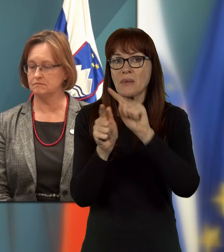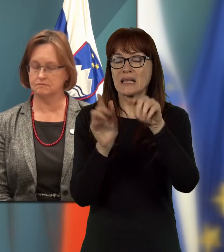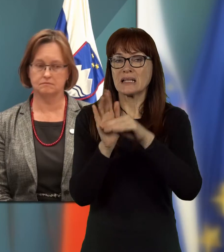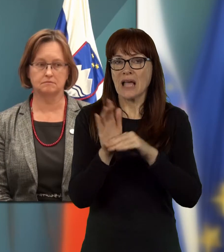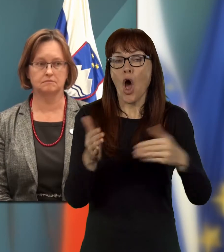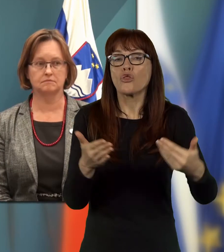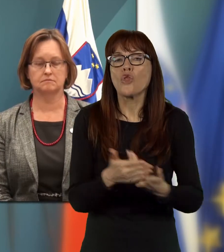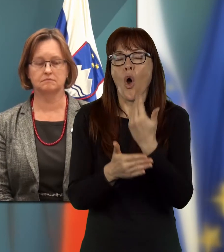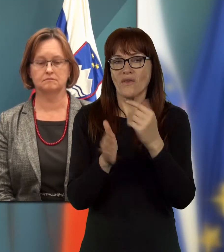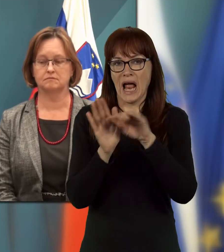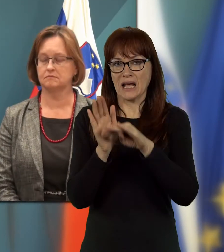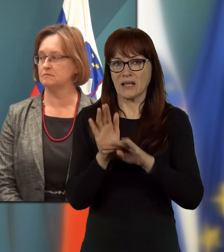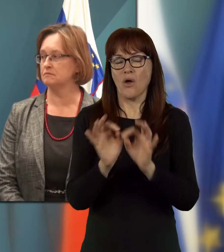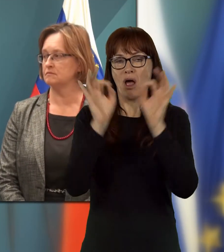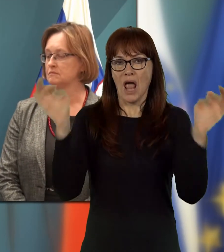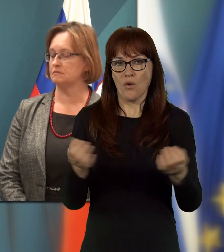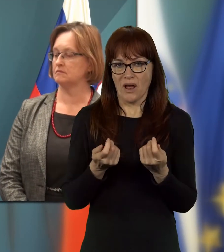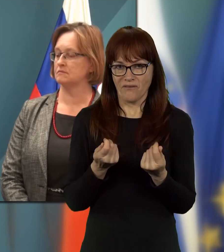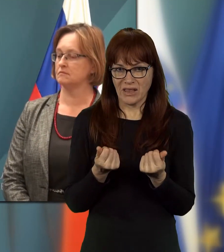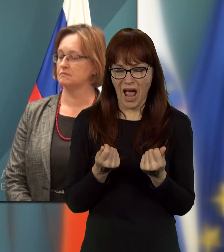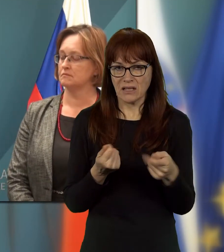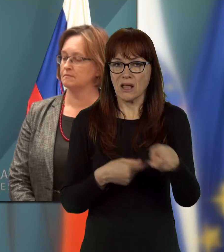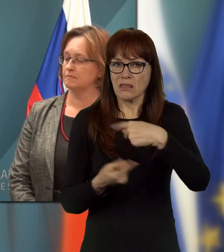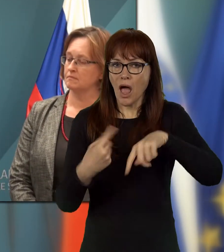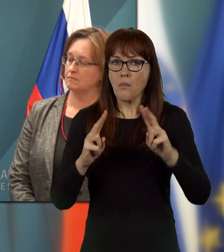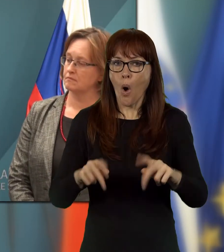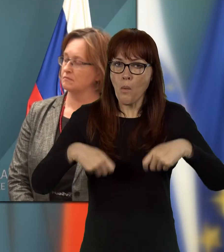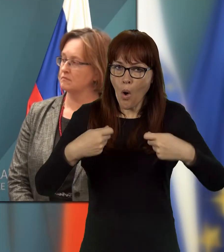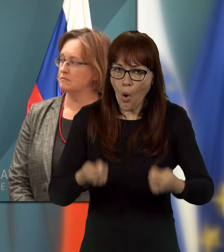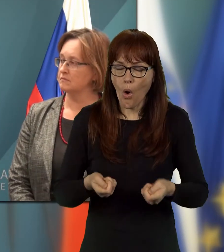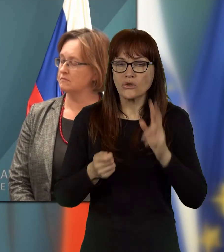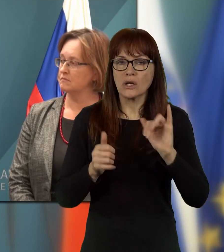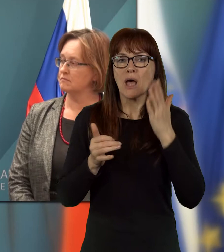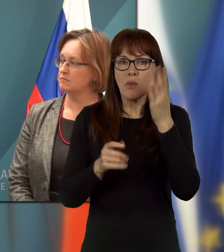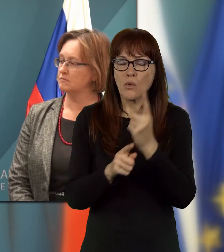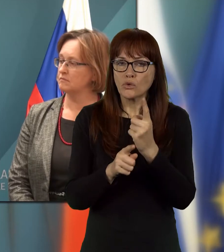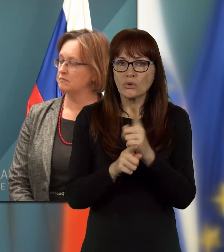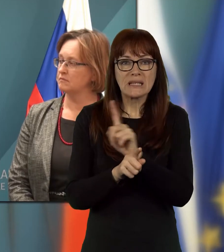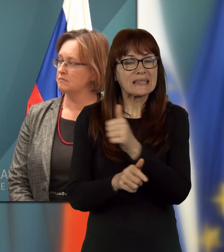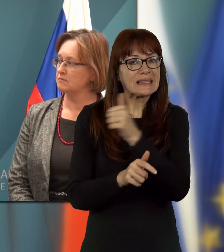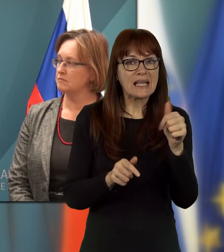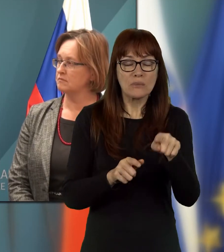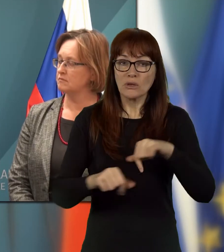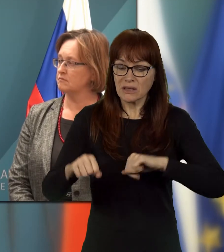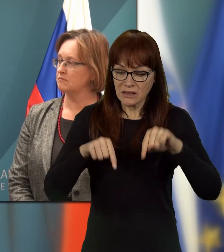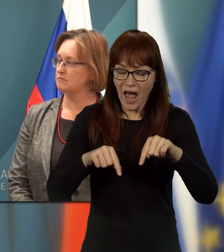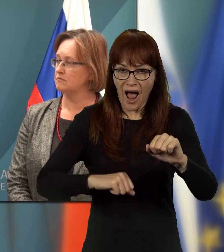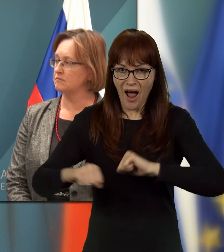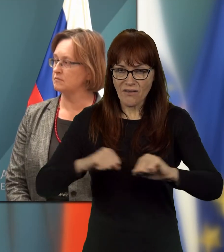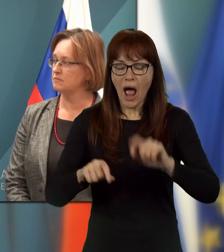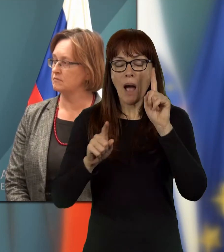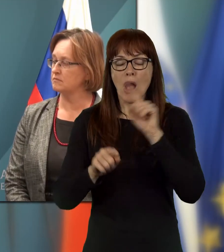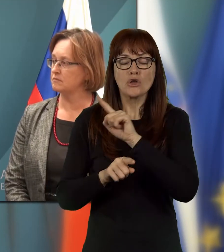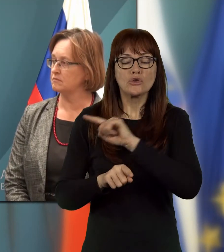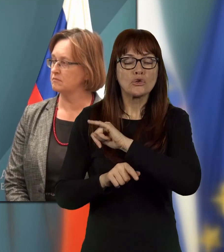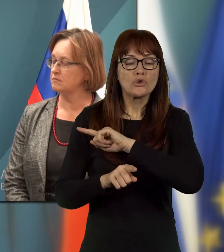spremembo zakona in novelo zakona o javnih financah, ki nam omogoča, da se bomo tudi v bistvu ne samo v tej vladi,